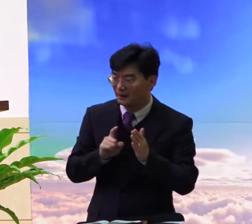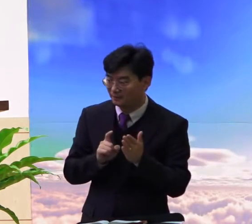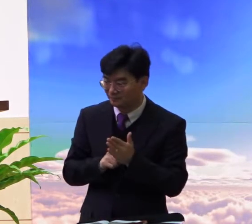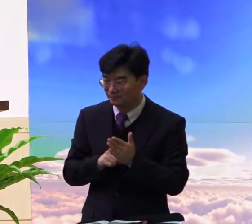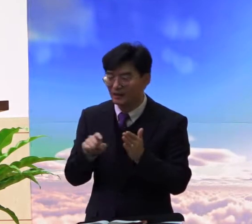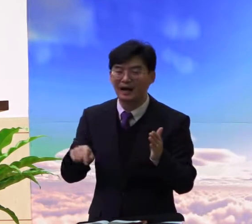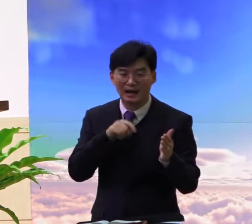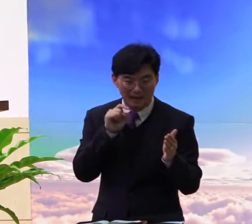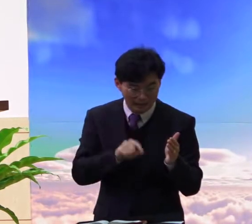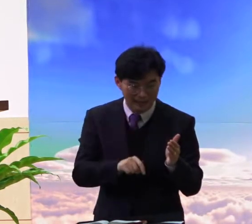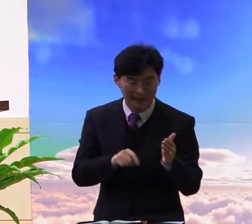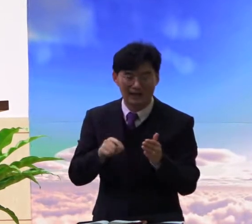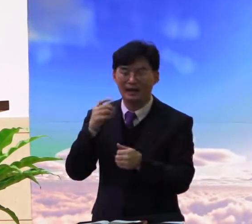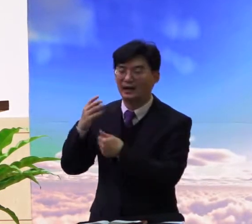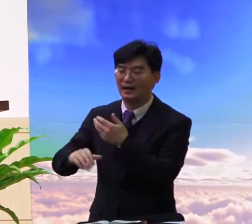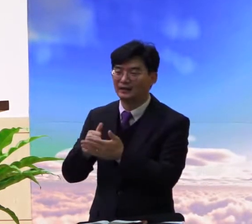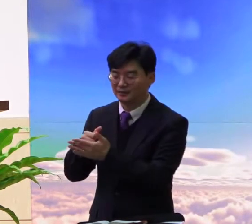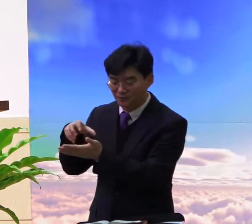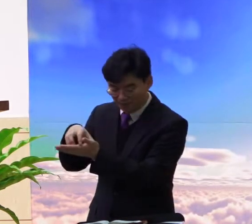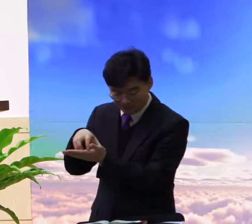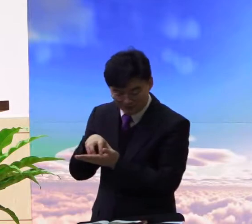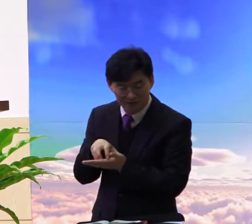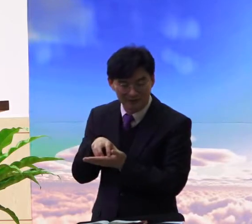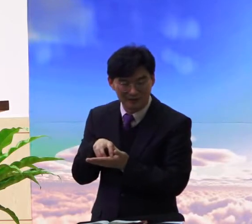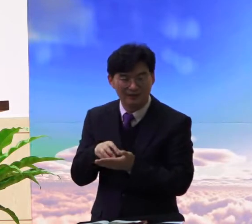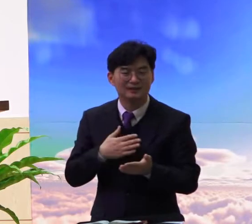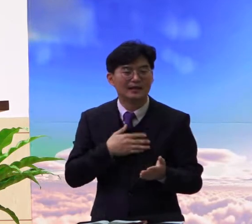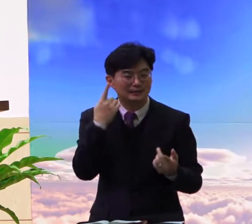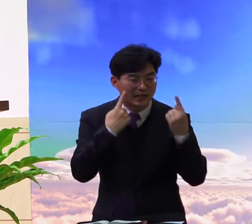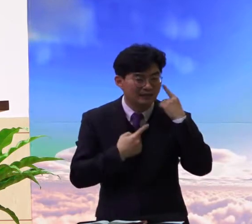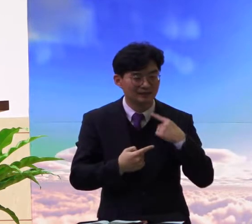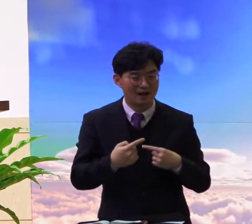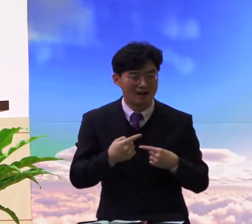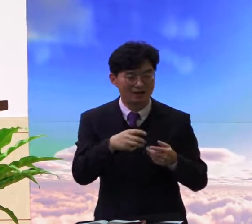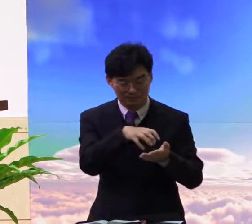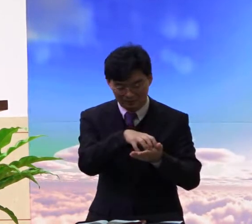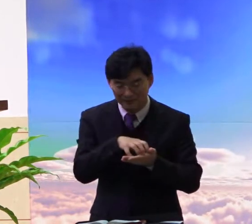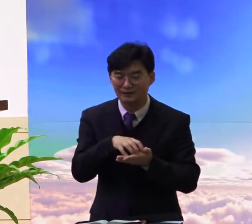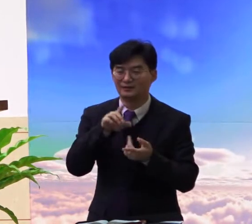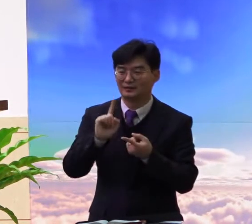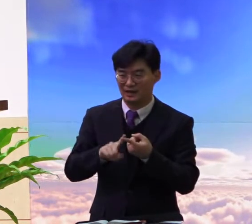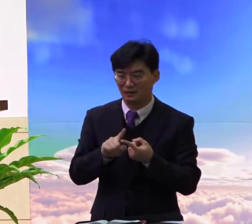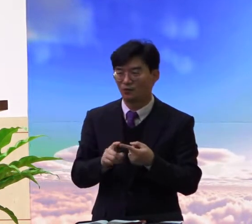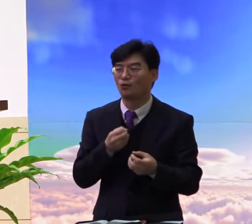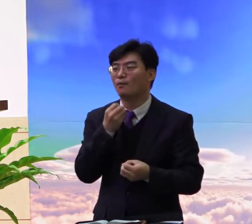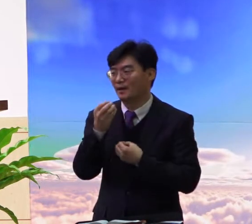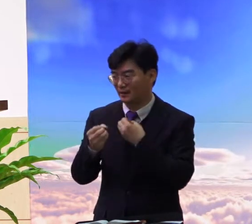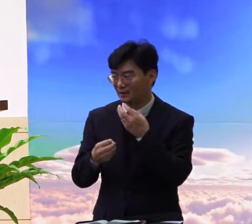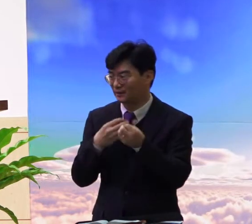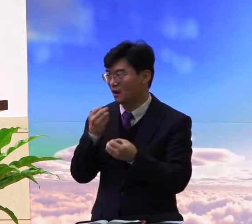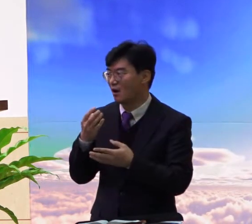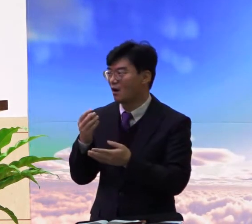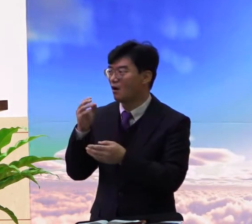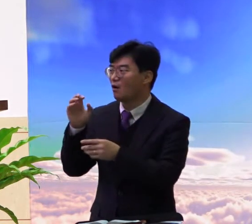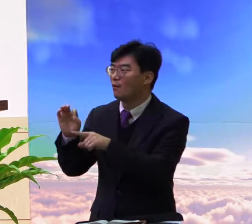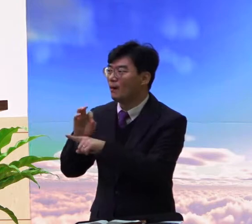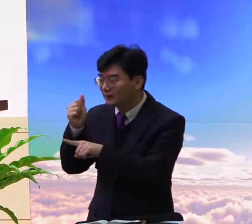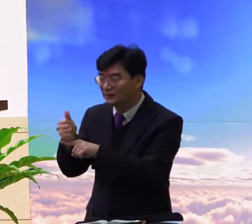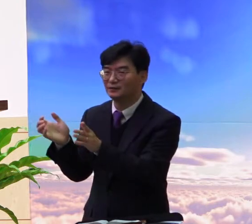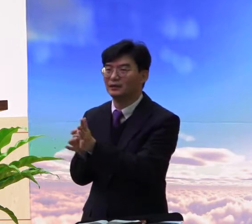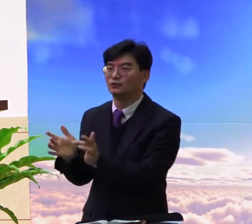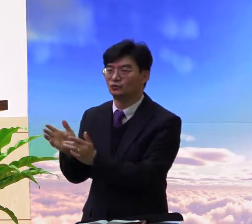하나님을 모셔드리는 것입니다. 이미 우리의 왕이셨던 우리 주님을 다시 내 마음속에 모셔서